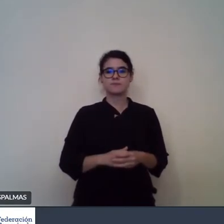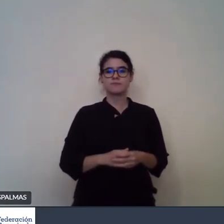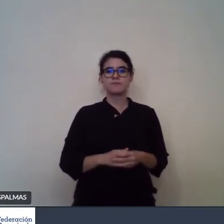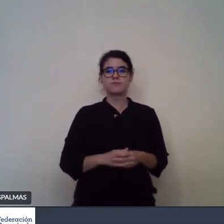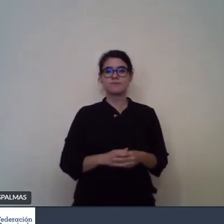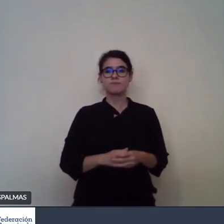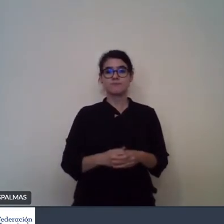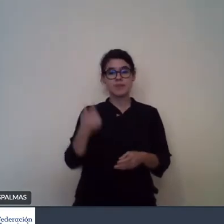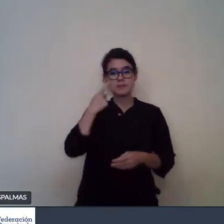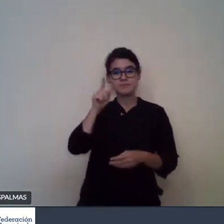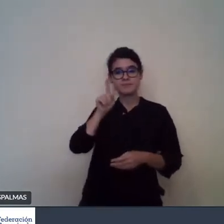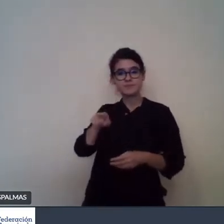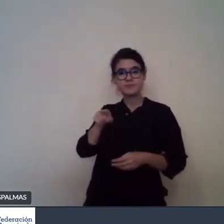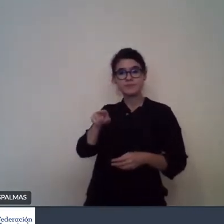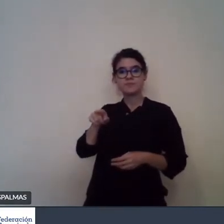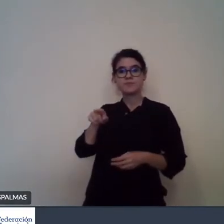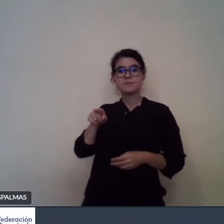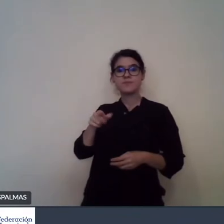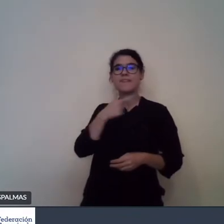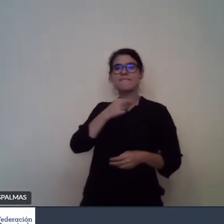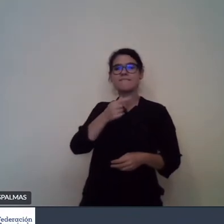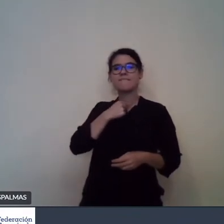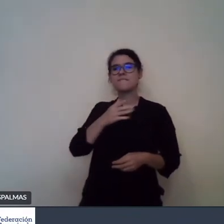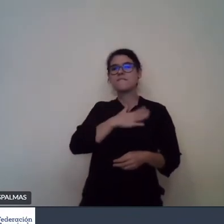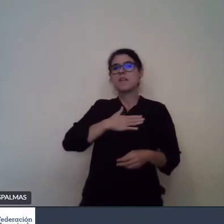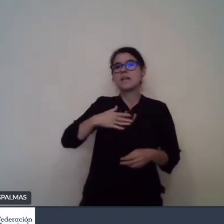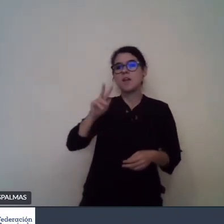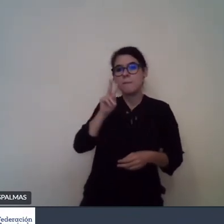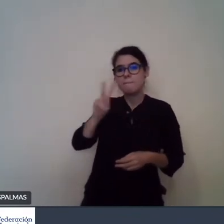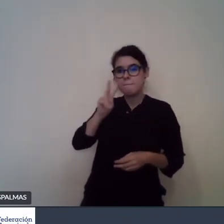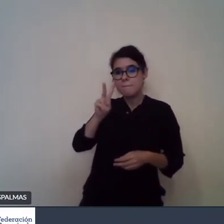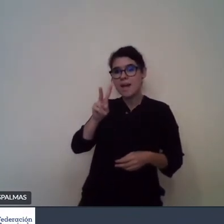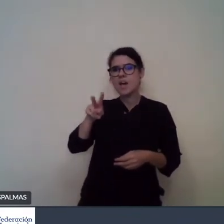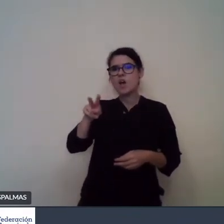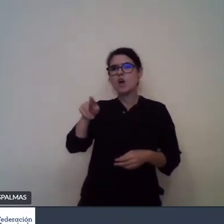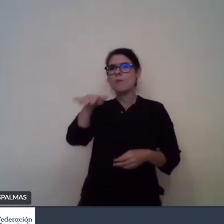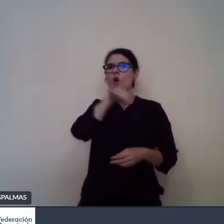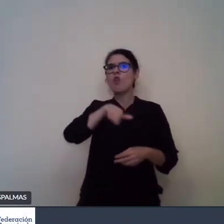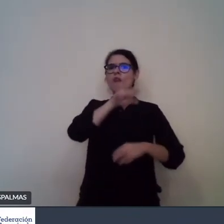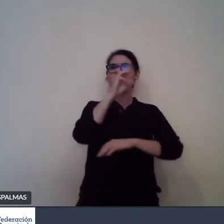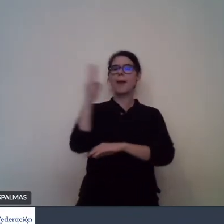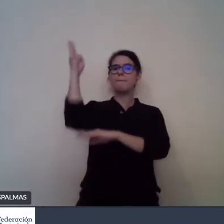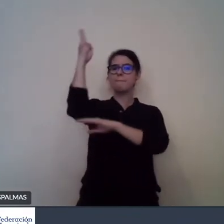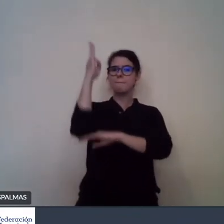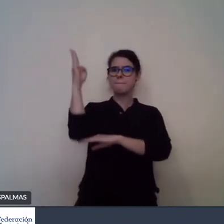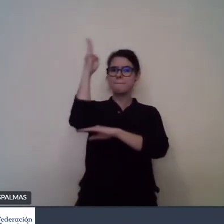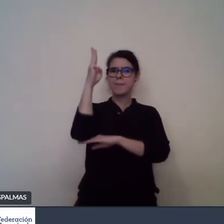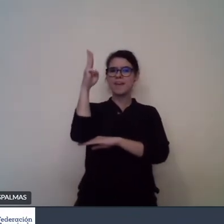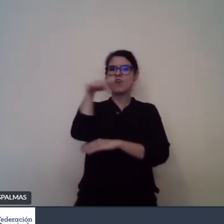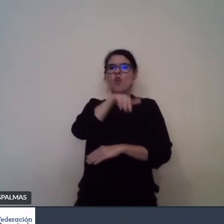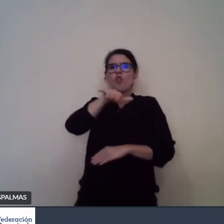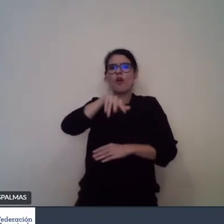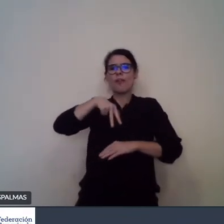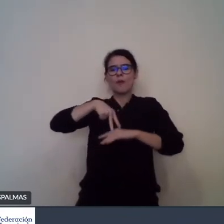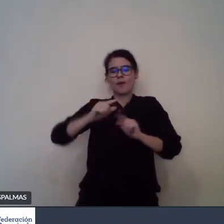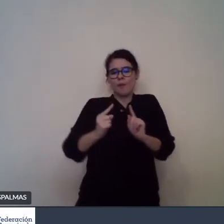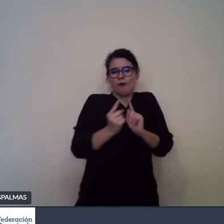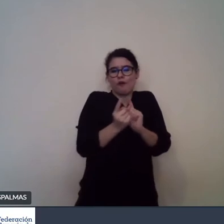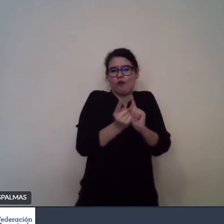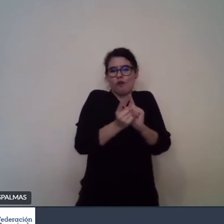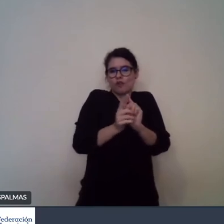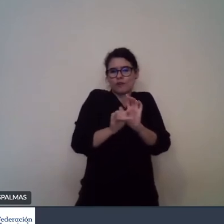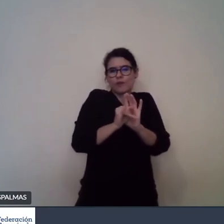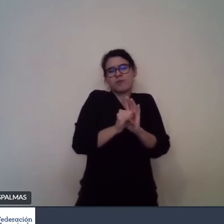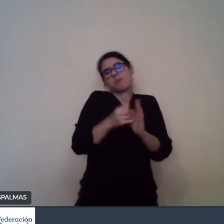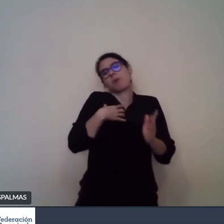Aquí me gustaría que os fijáis la posición desde la que parte. Muchas veces nuestros pivots tienen la tendencia a recortar espacios. No digo por pereza,